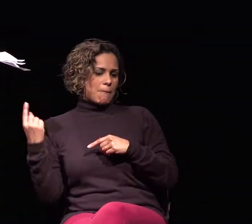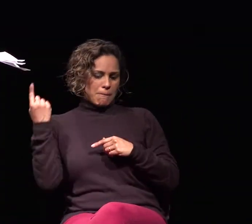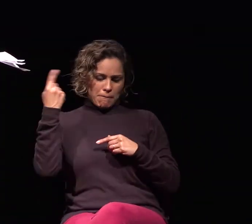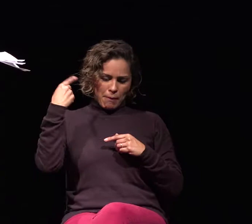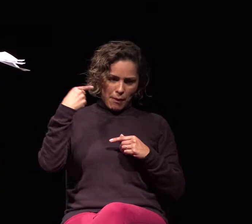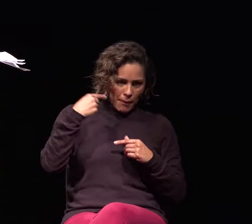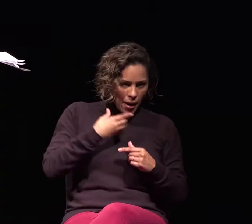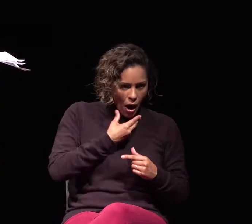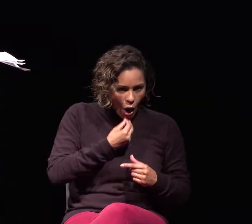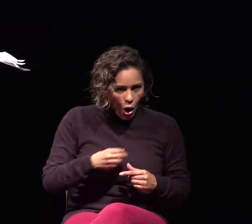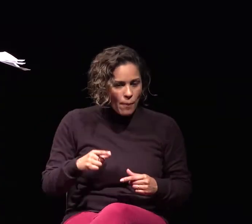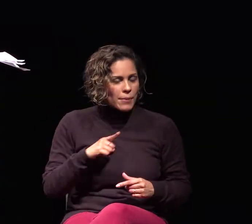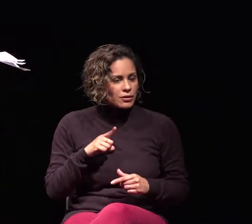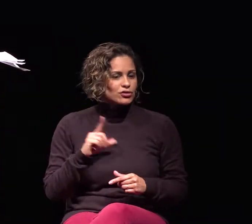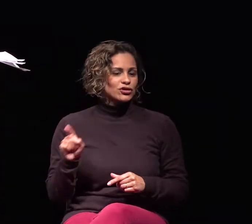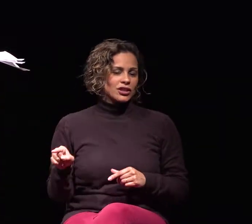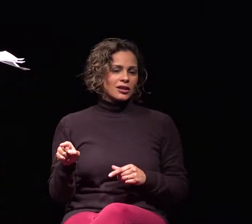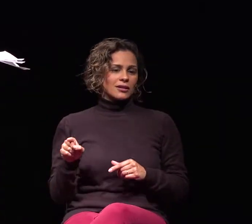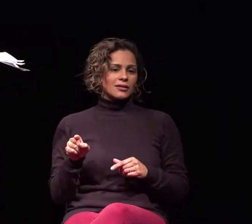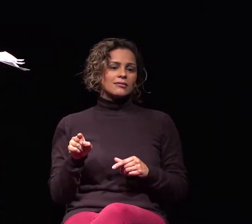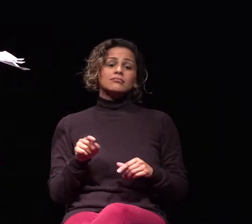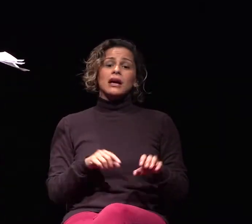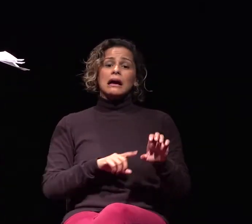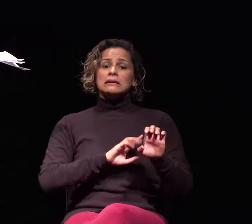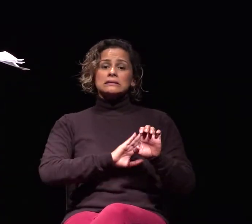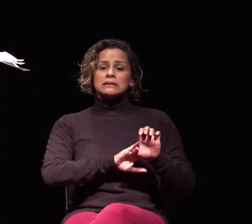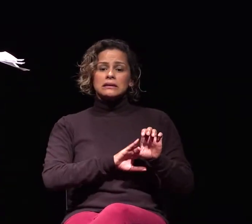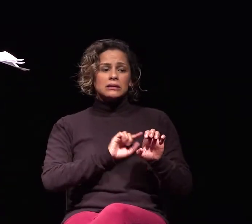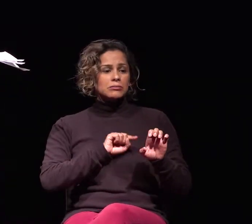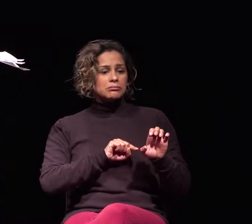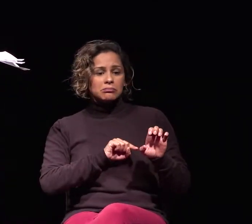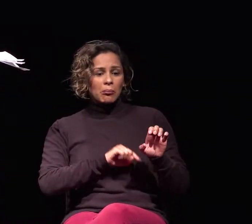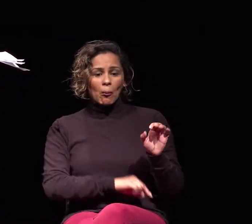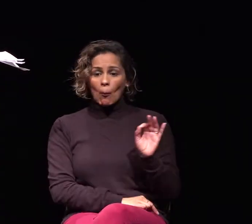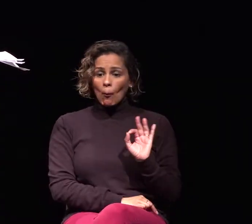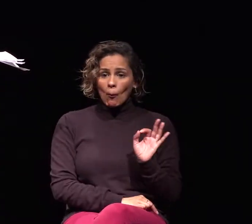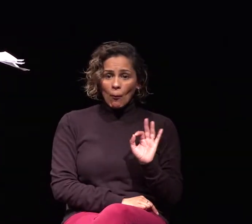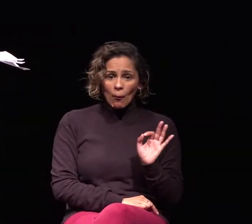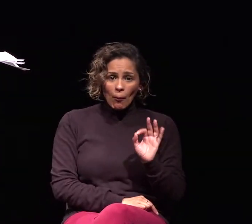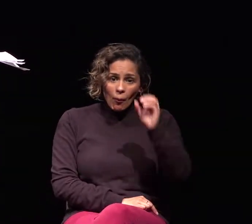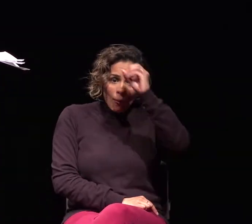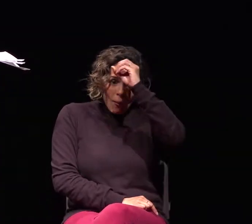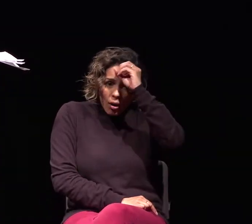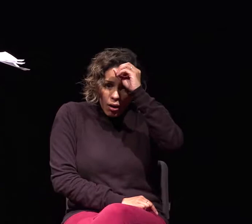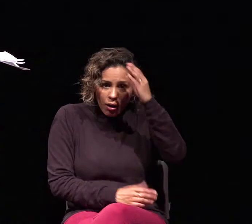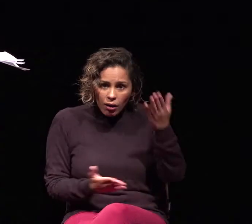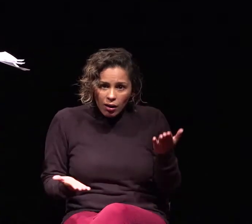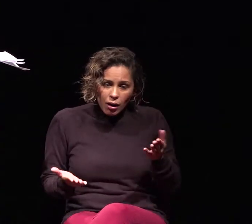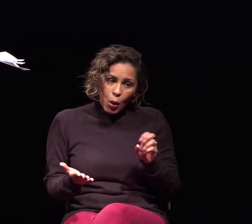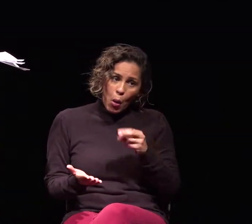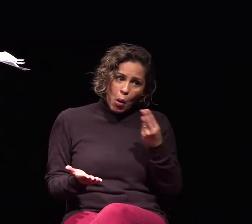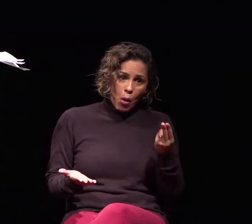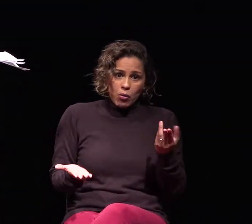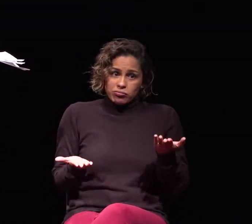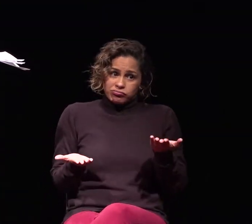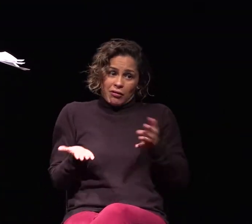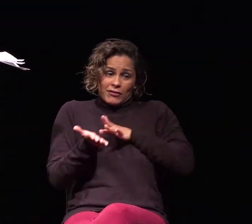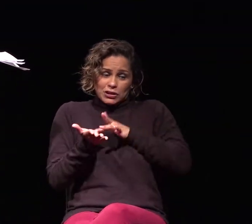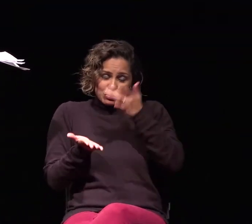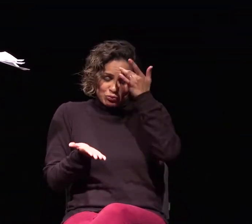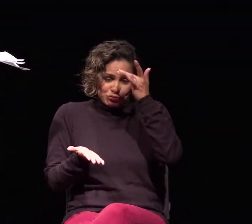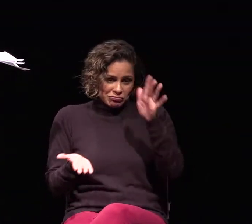masculino. A esquerda custou, eu não sei se ainda entendeu, mas ela tem custado para entender isso.